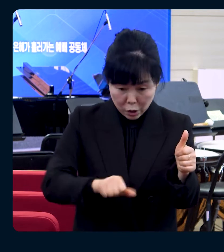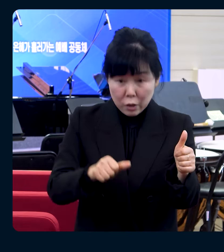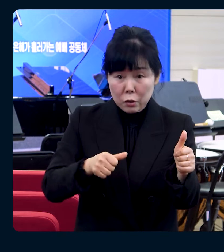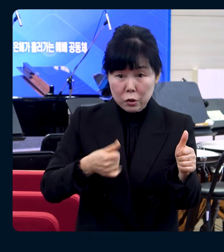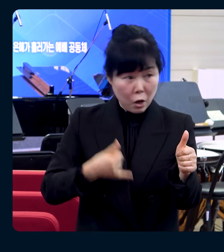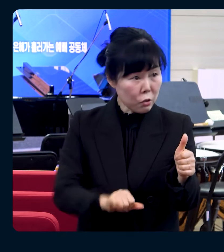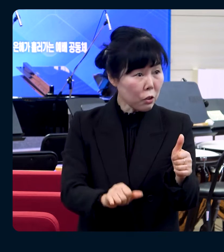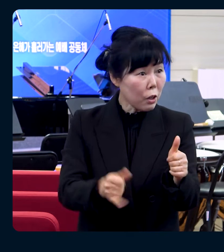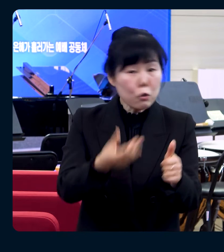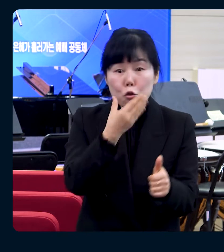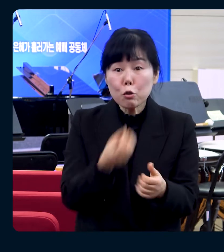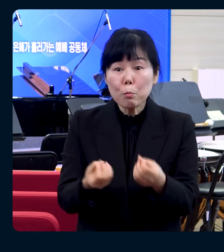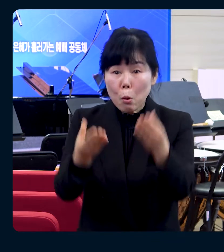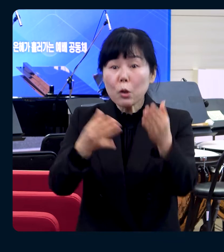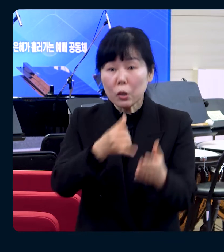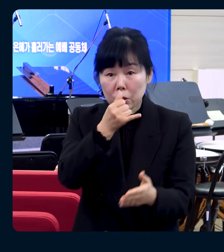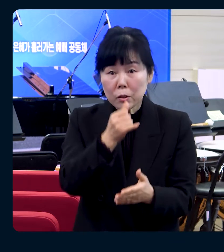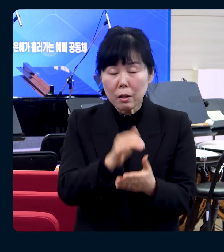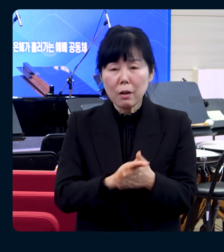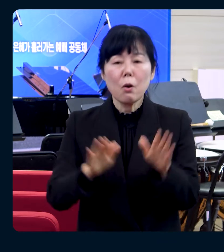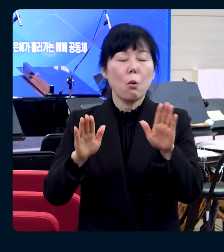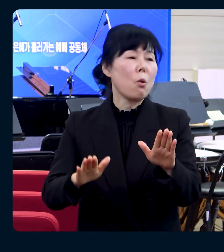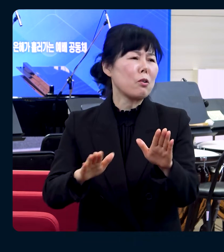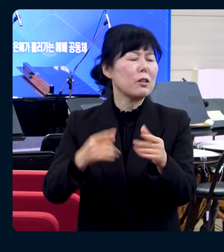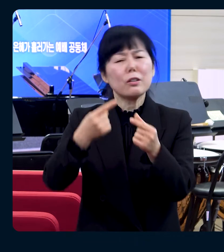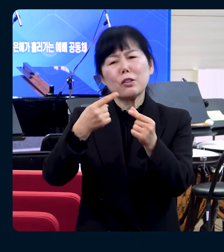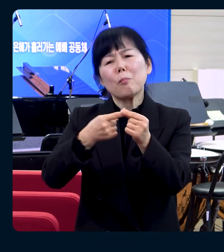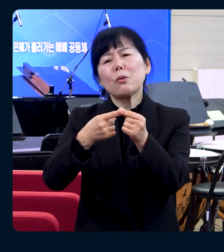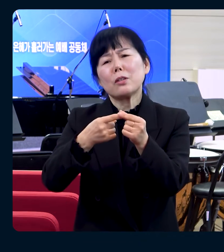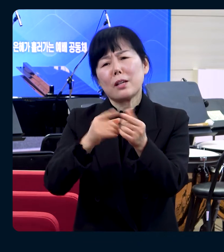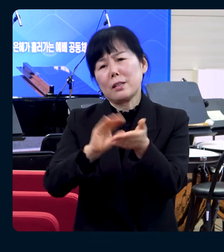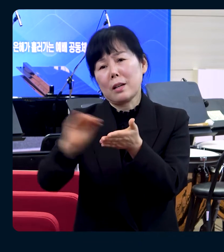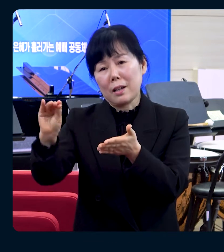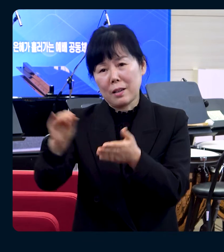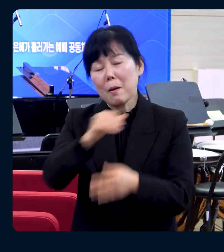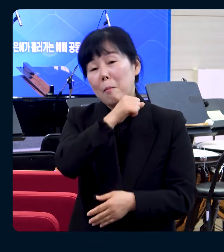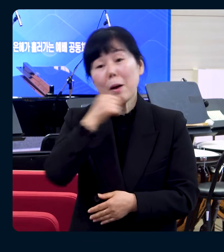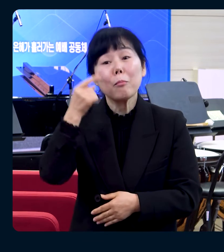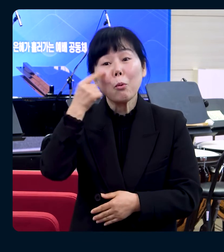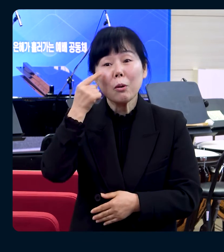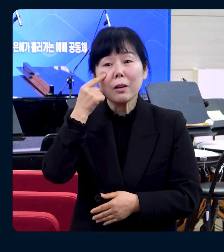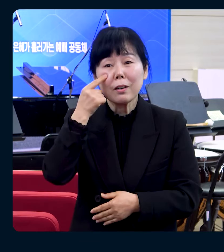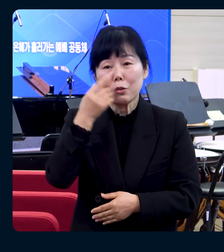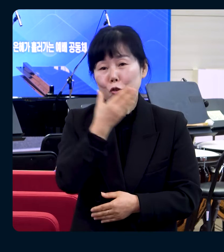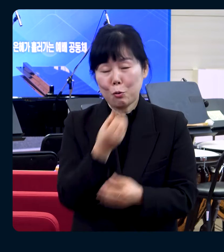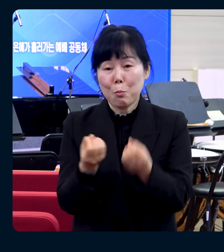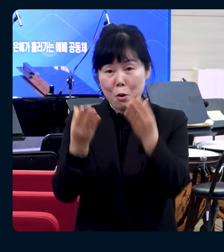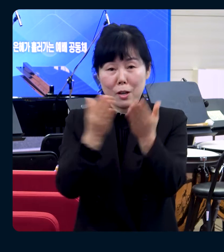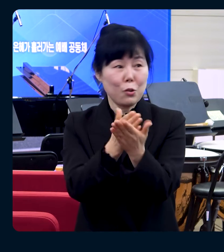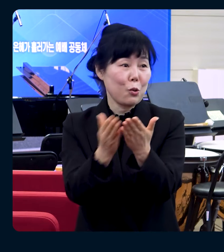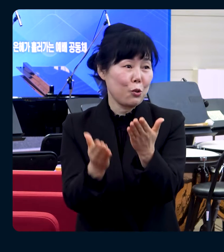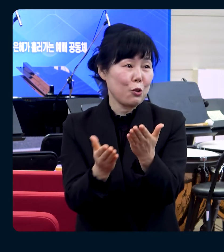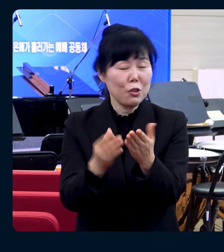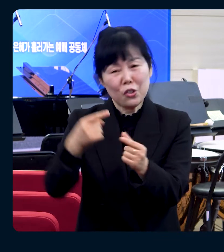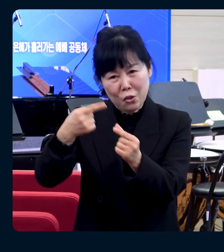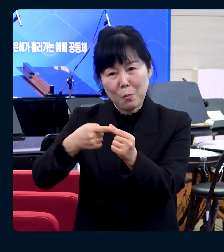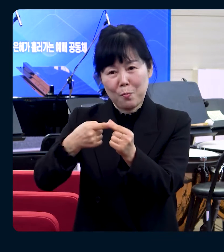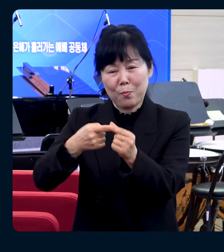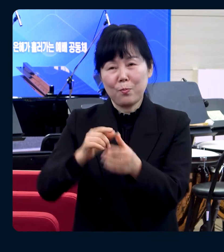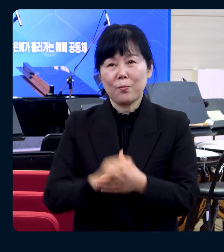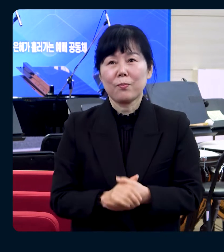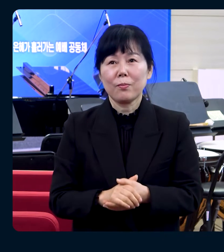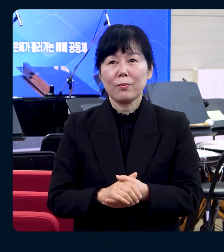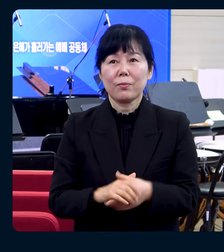그 중에서 첫 번째 장면이 바로 오늘 나오니까, 그러니까 그야말로 맛보기예요. 이것이 오늘 말씀에 나오고 있는